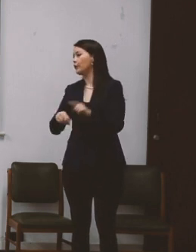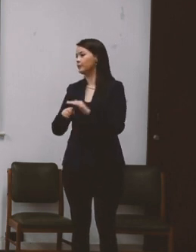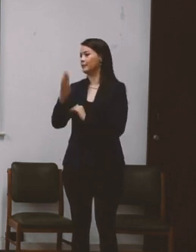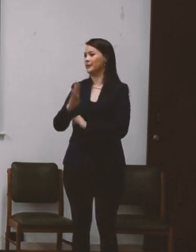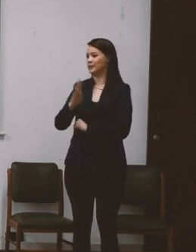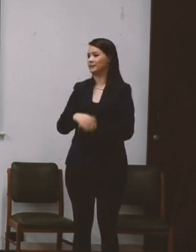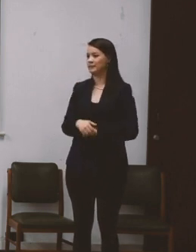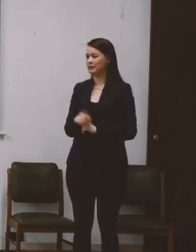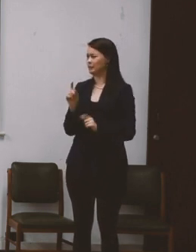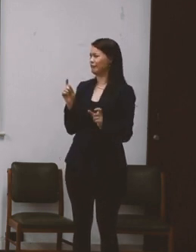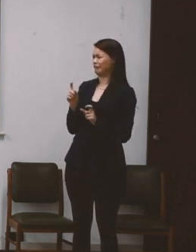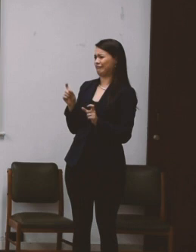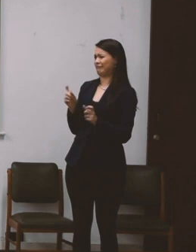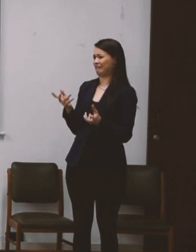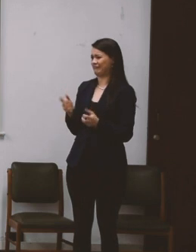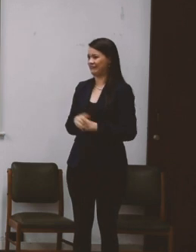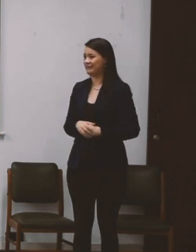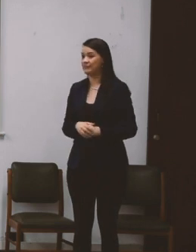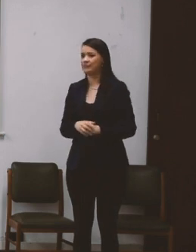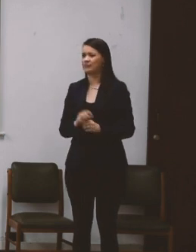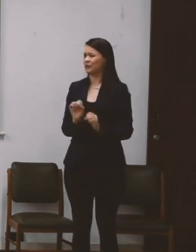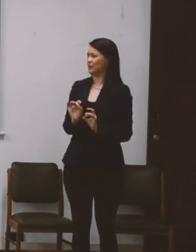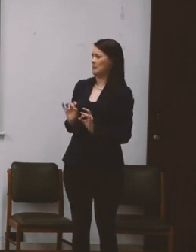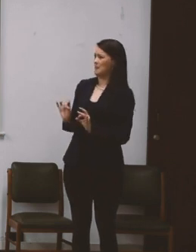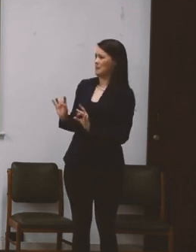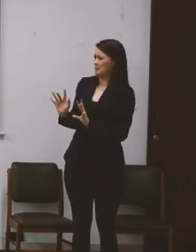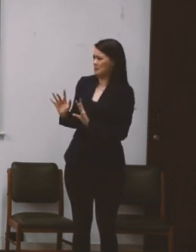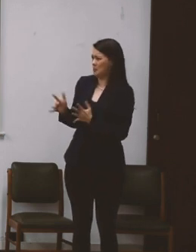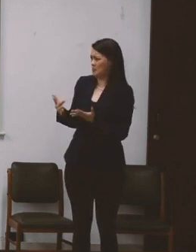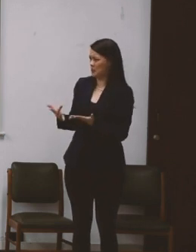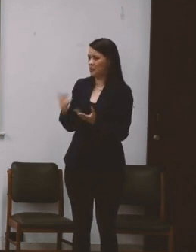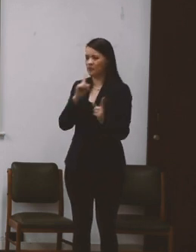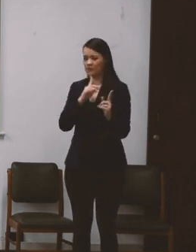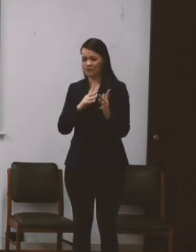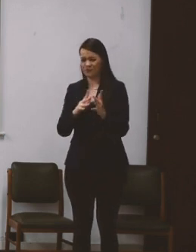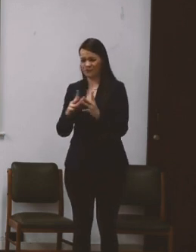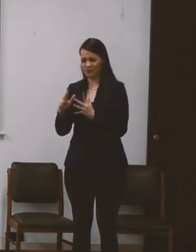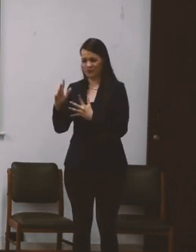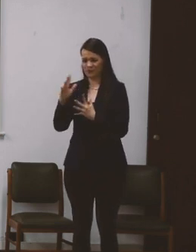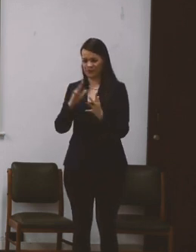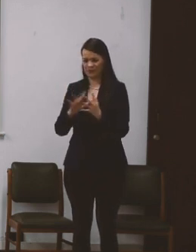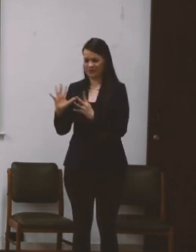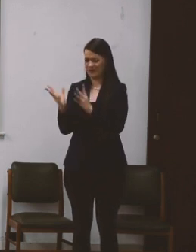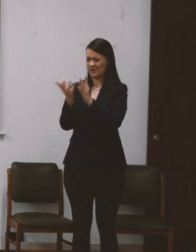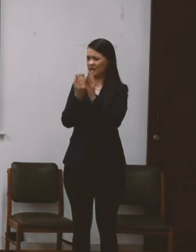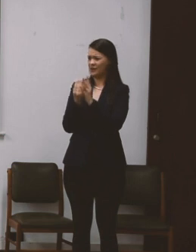Bueno, el intenso desagrado a la retórica de la inclusión mueve las últimas